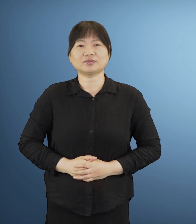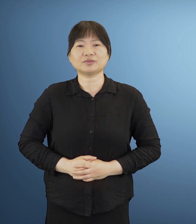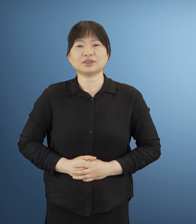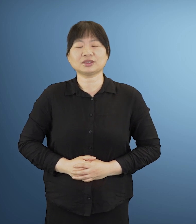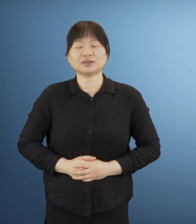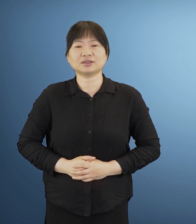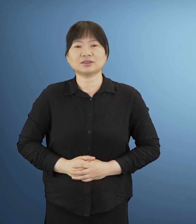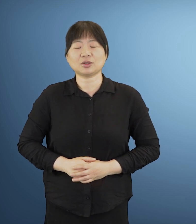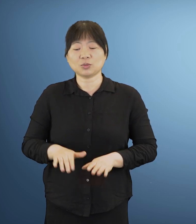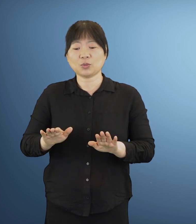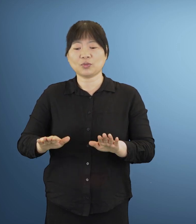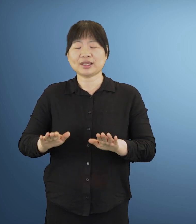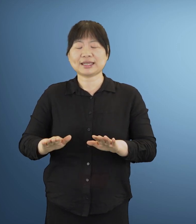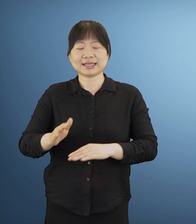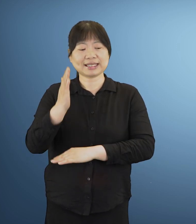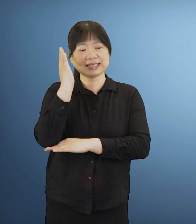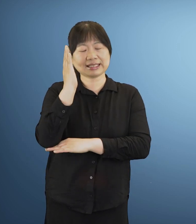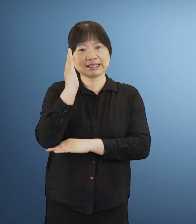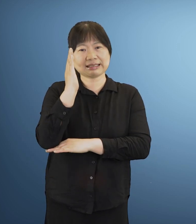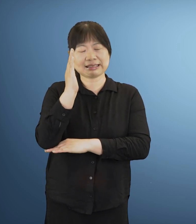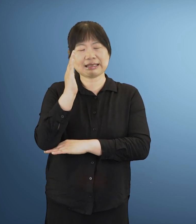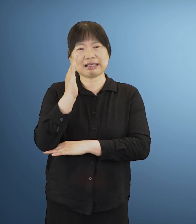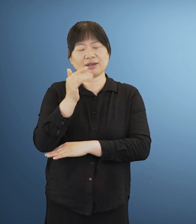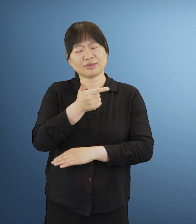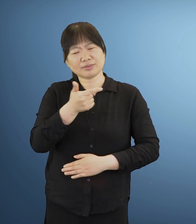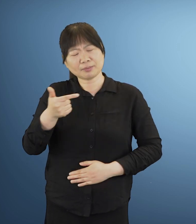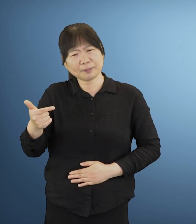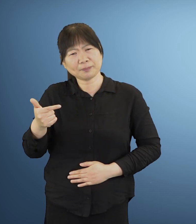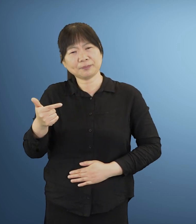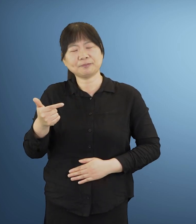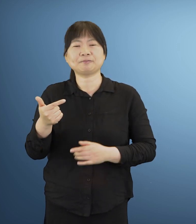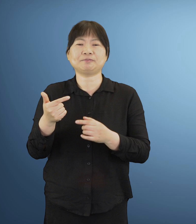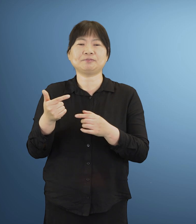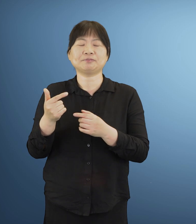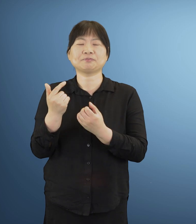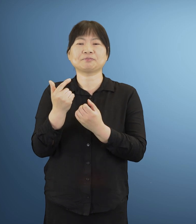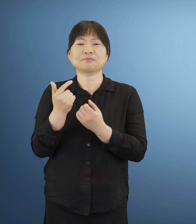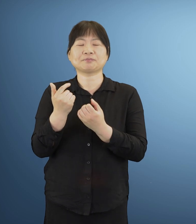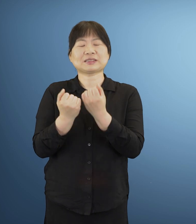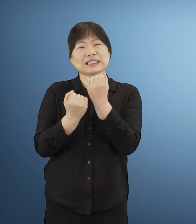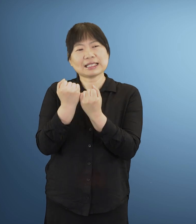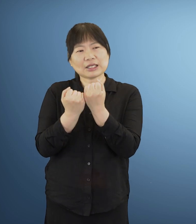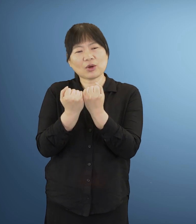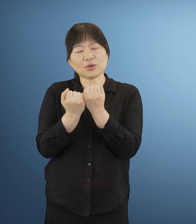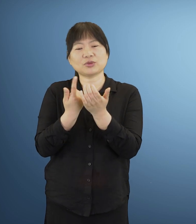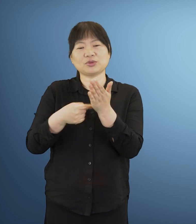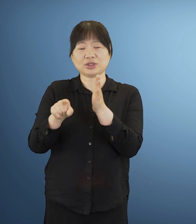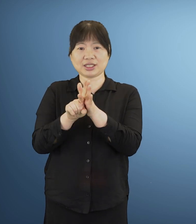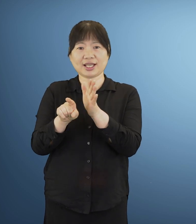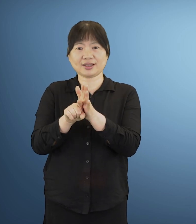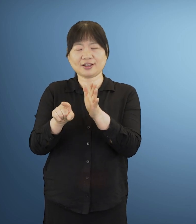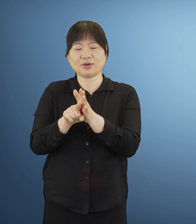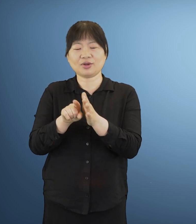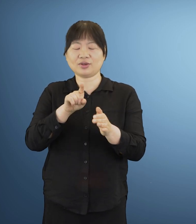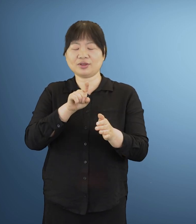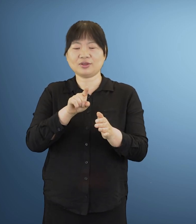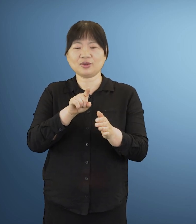바로 이 대목이 오늘 이야기와 상당한 해석의 키를 가지고